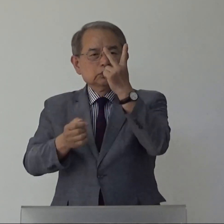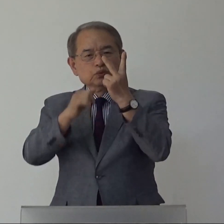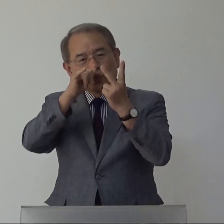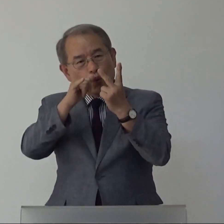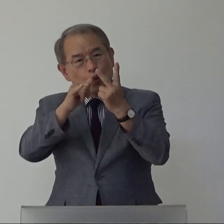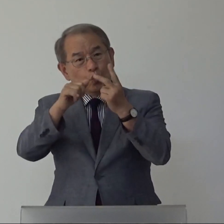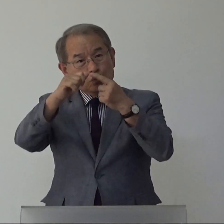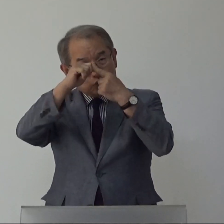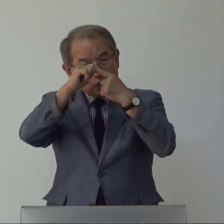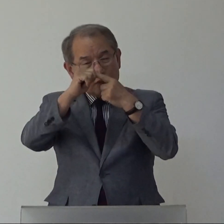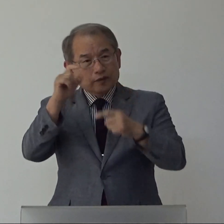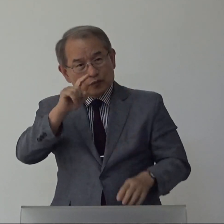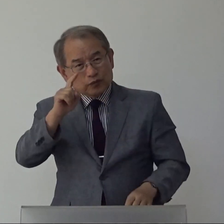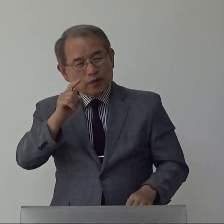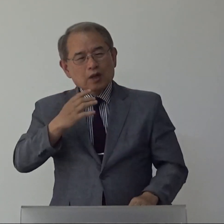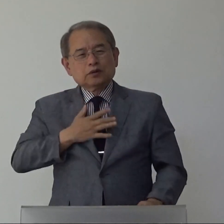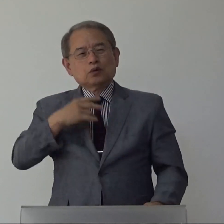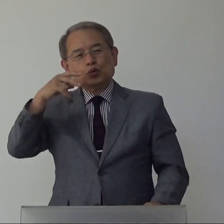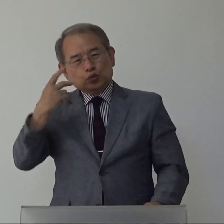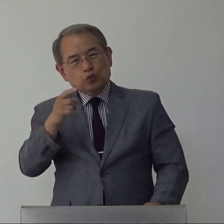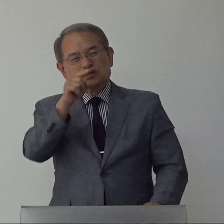그런 형이 있으면 좋겠다